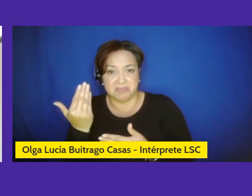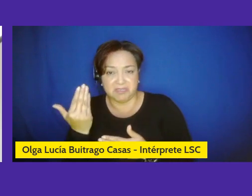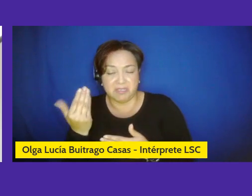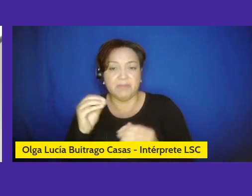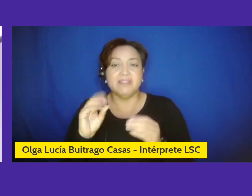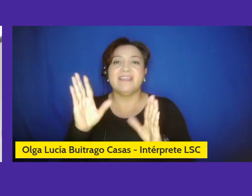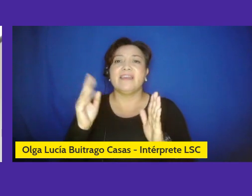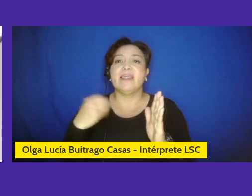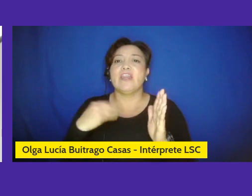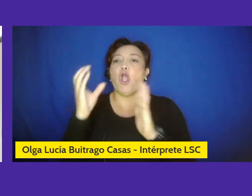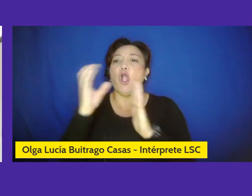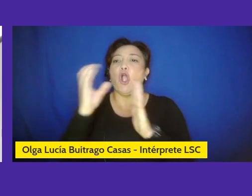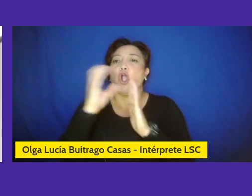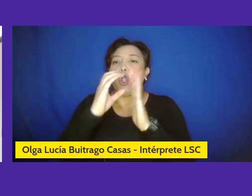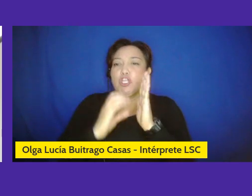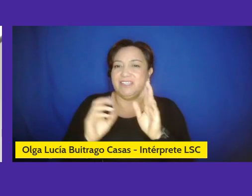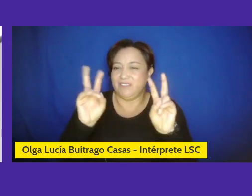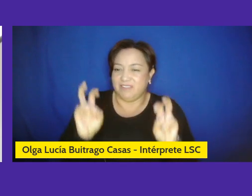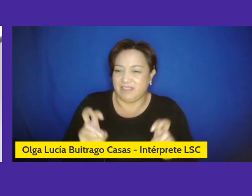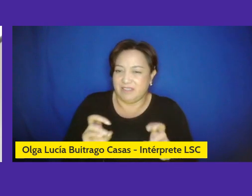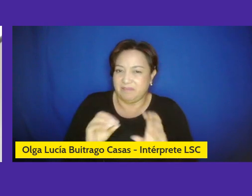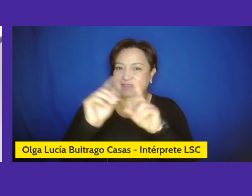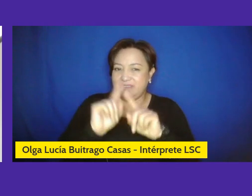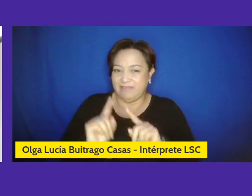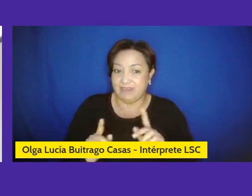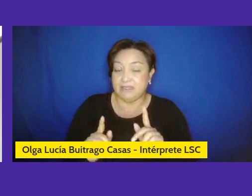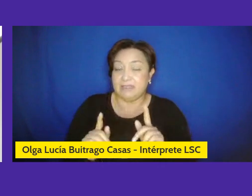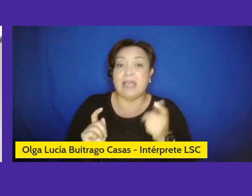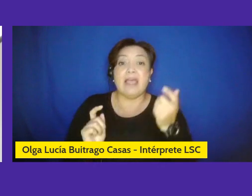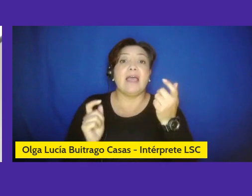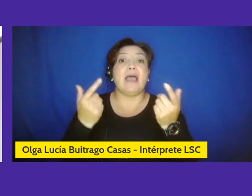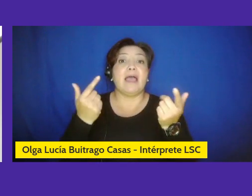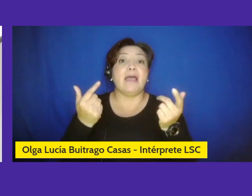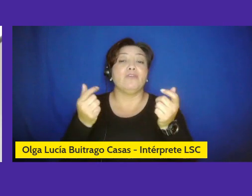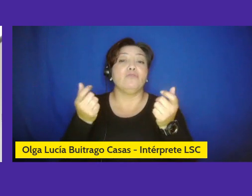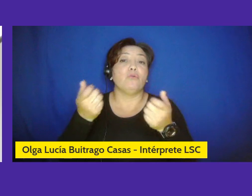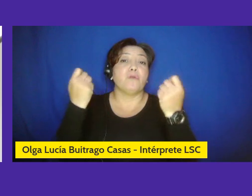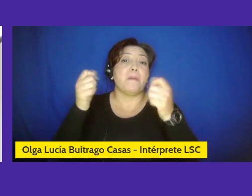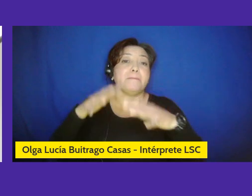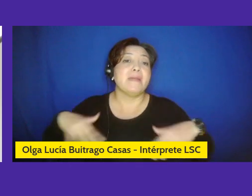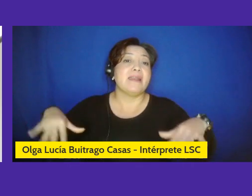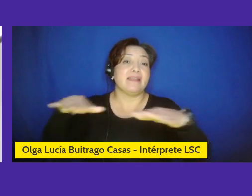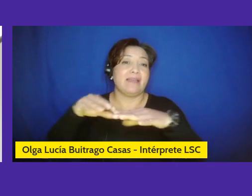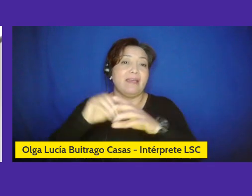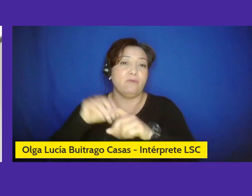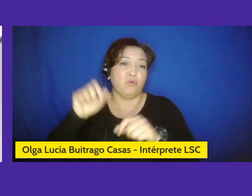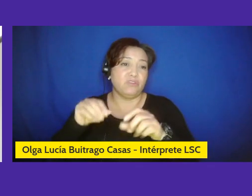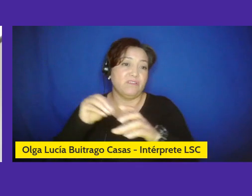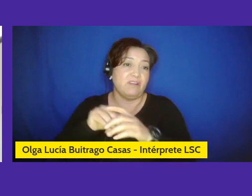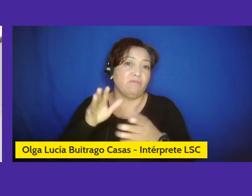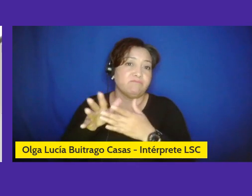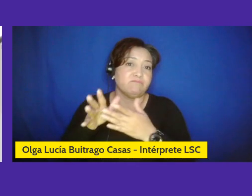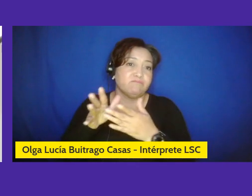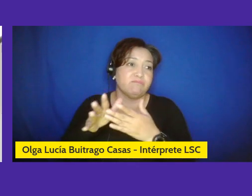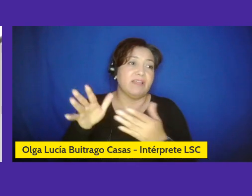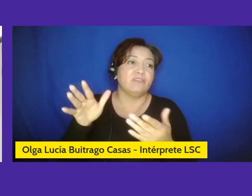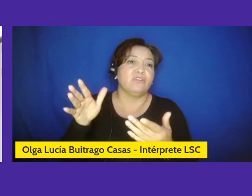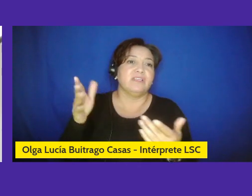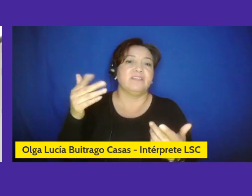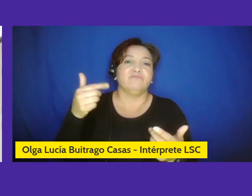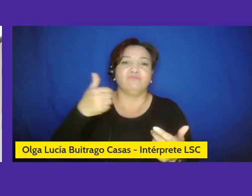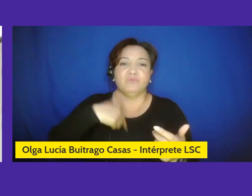contenido, tenés un mercado alternativo para eso, o sea que no, lo veo bien, o sea, no es algo que diga,